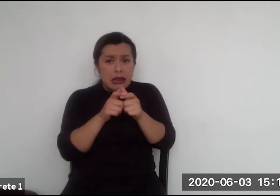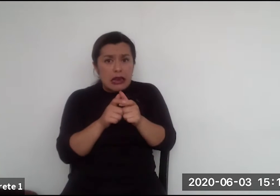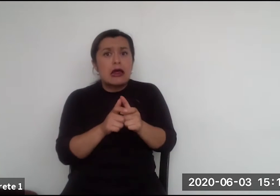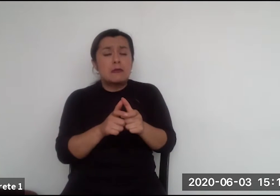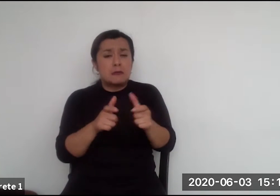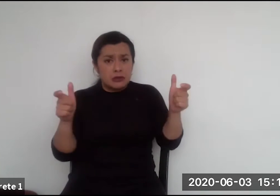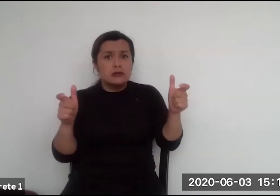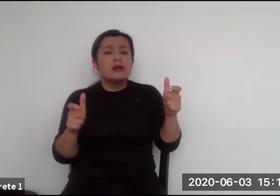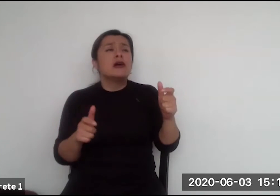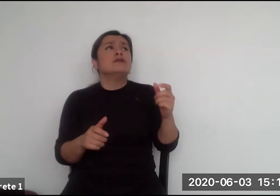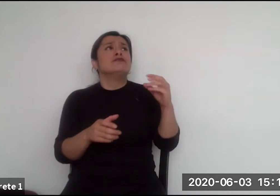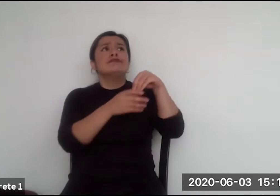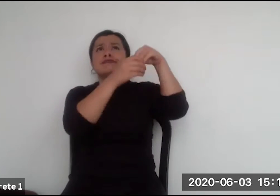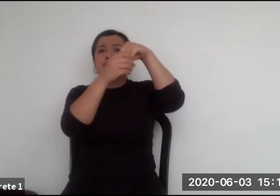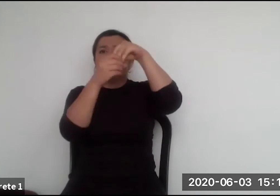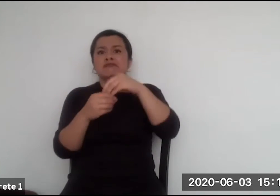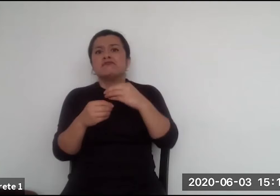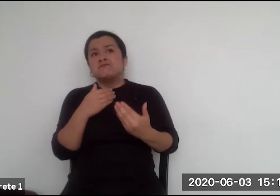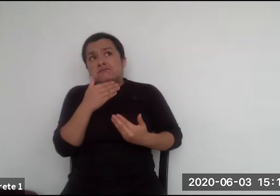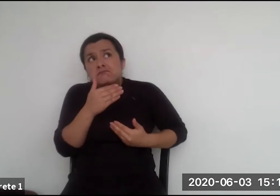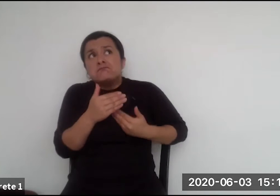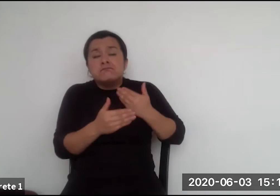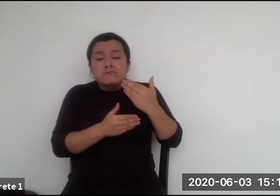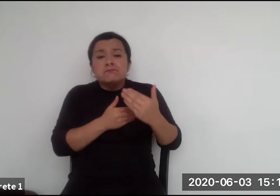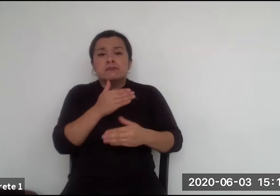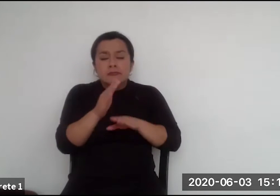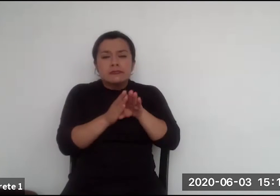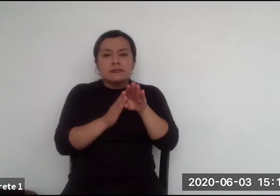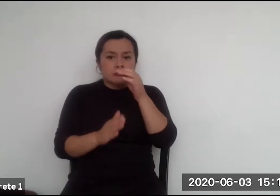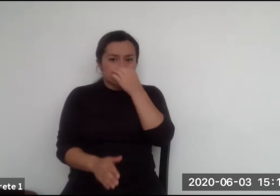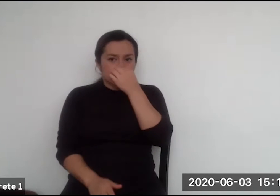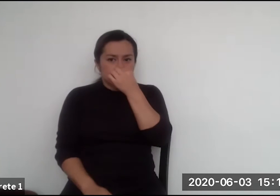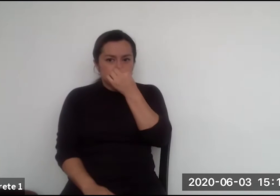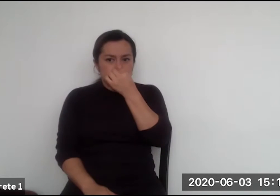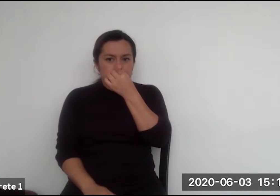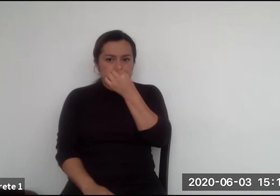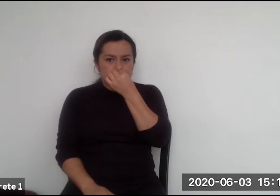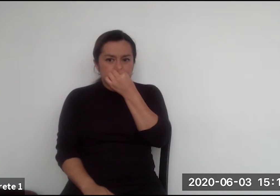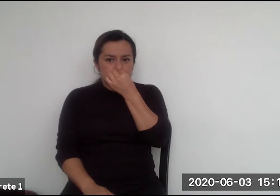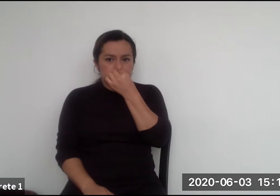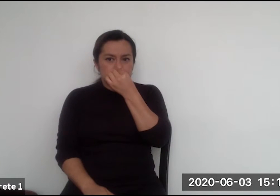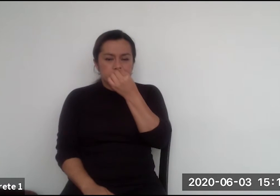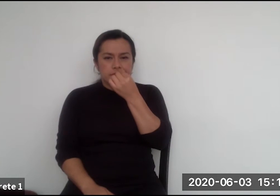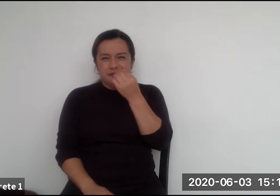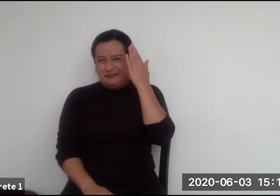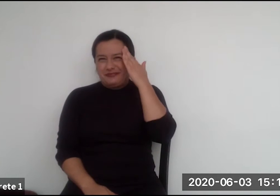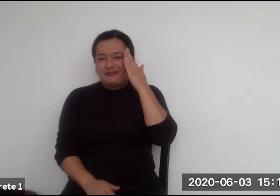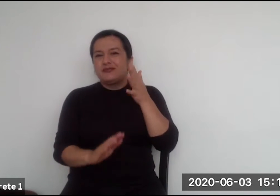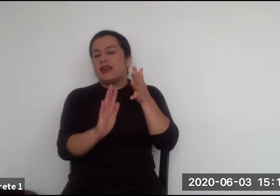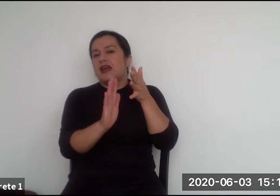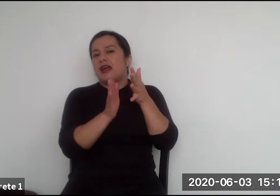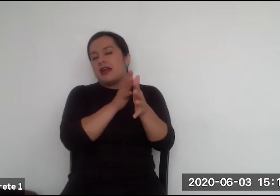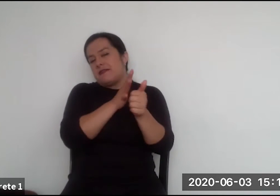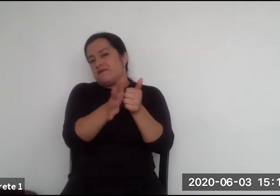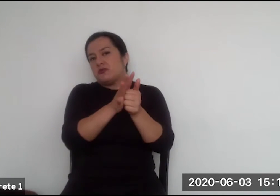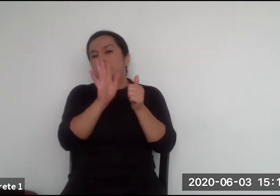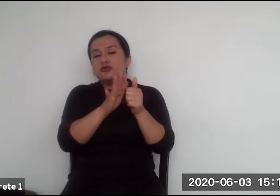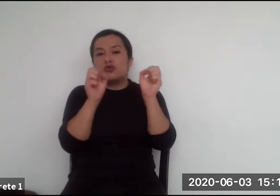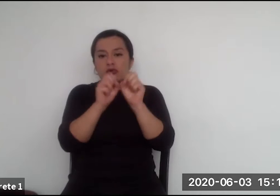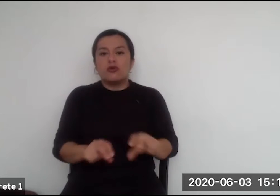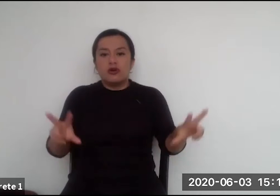en países en vías de desarrollo, y en informes, por ejemplo, de las Naciones Unidas, el 80%